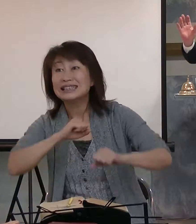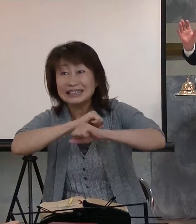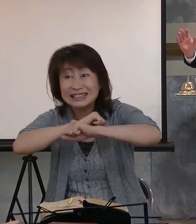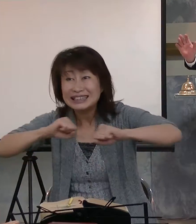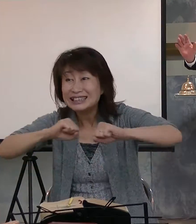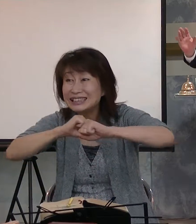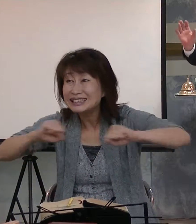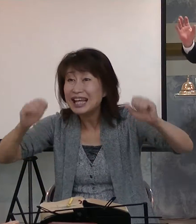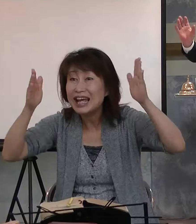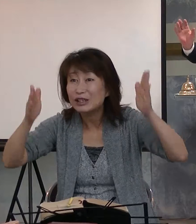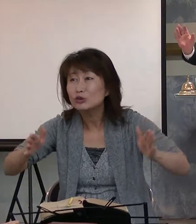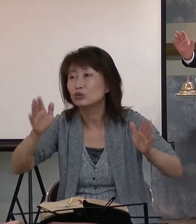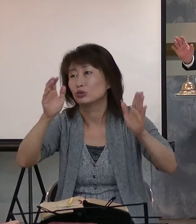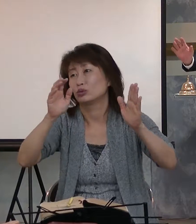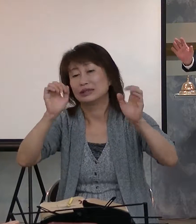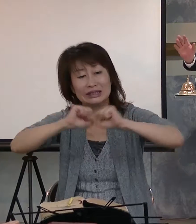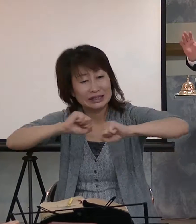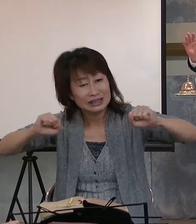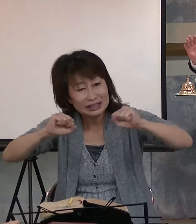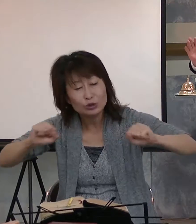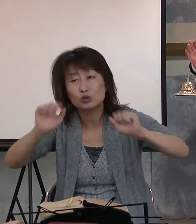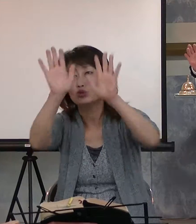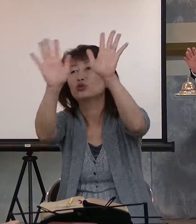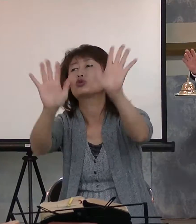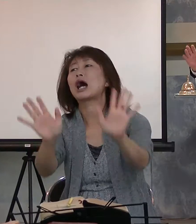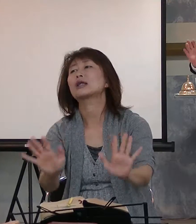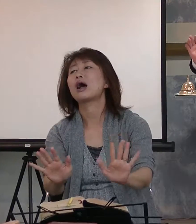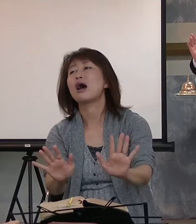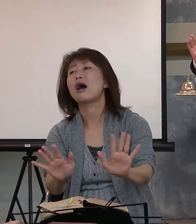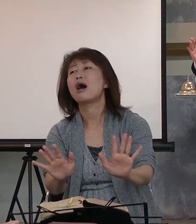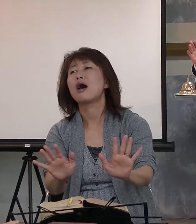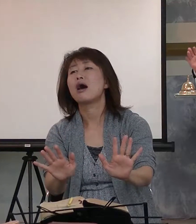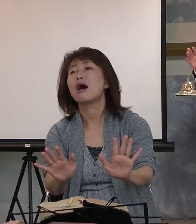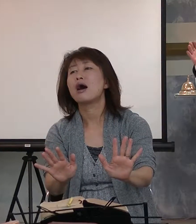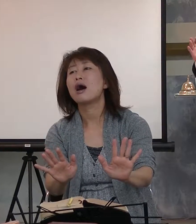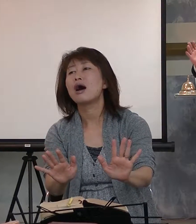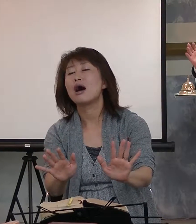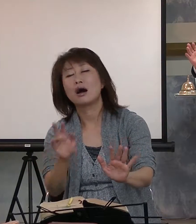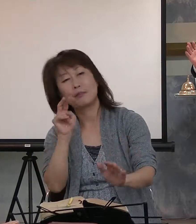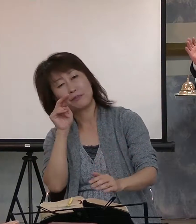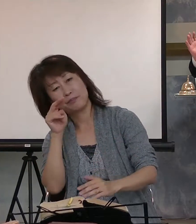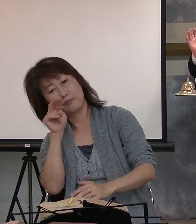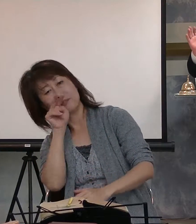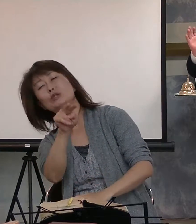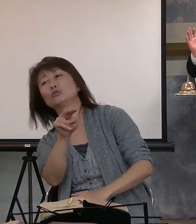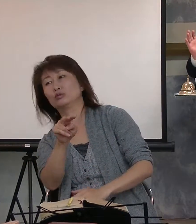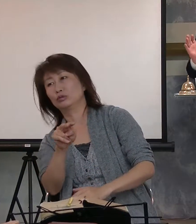うように生きているかということによってイエス様は